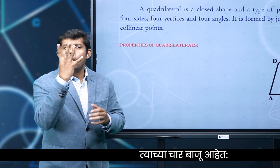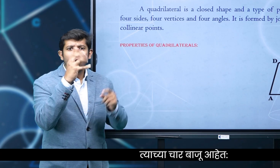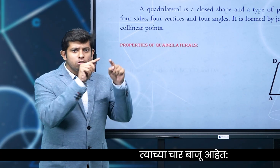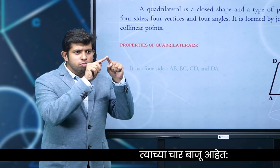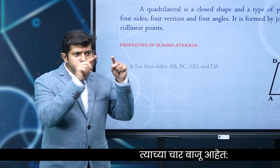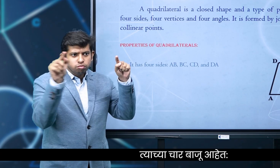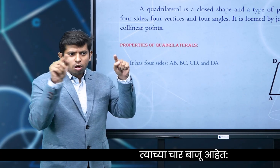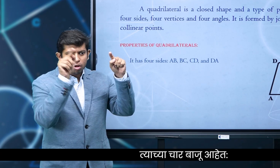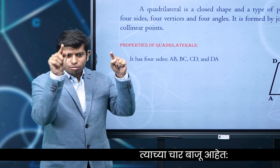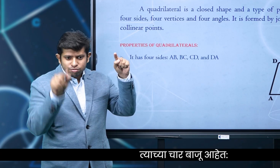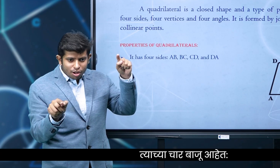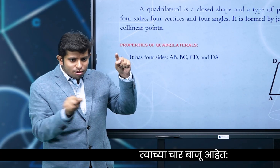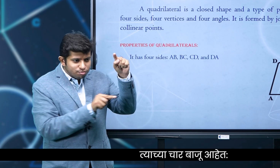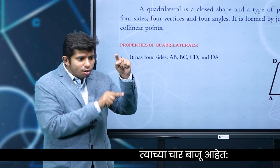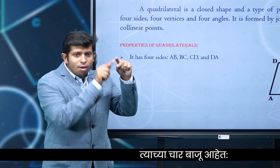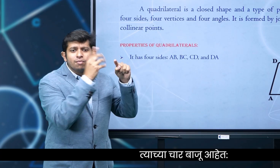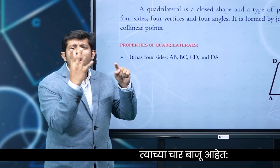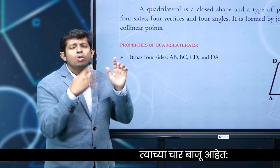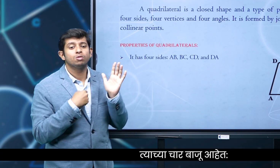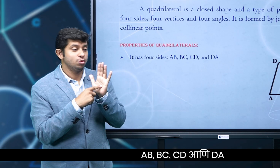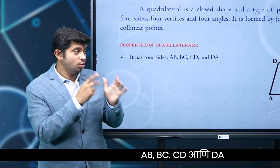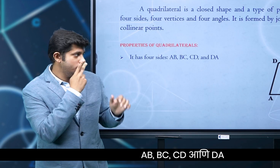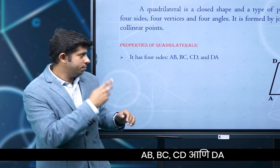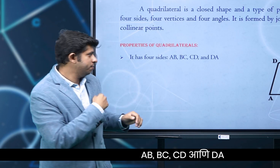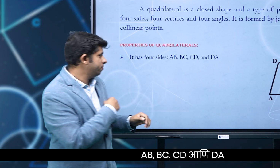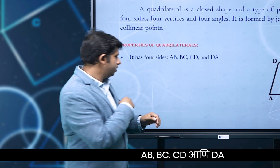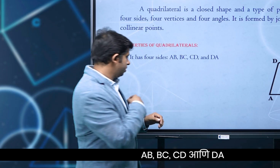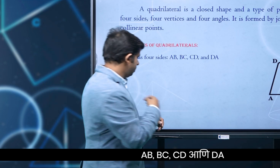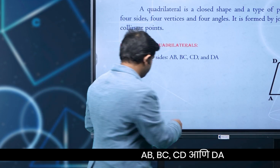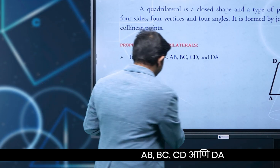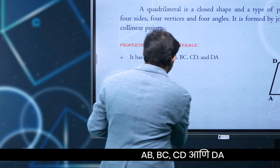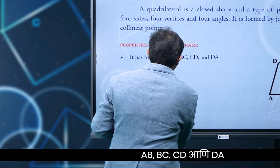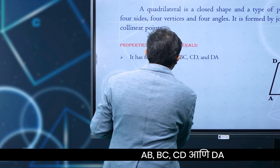त्याच्या चार बाजू आहेत: ए बी, बी सी, सी डी आणि डी ए.